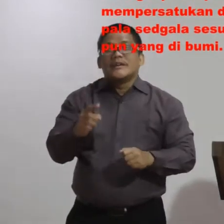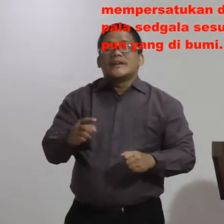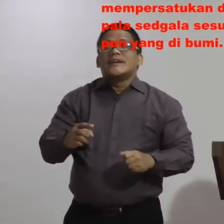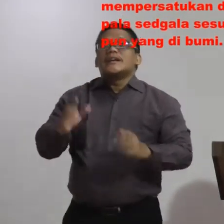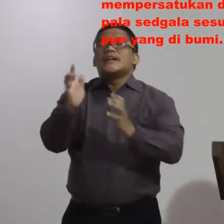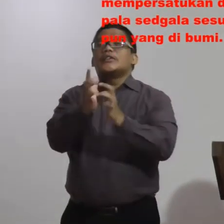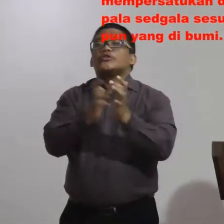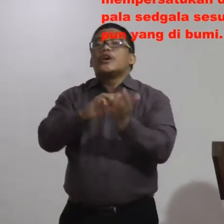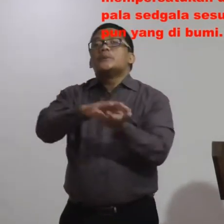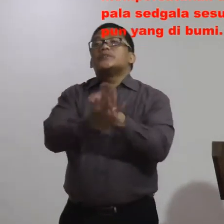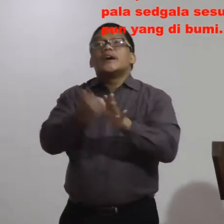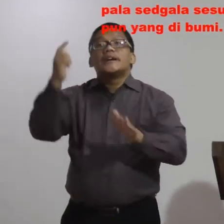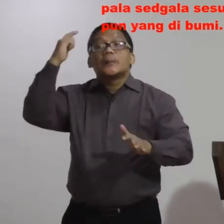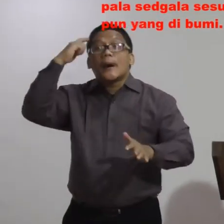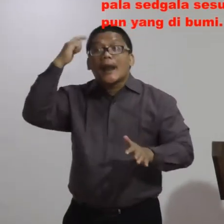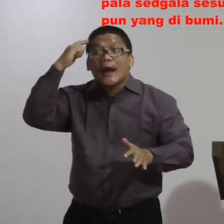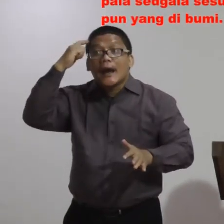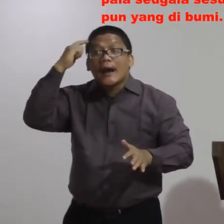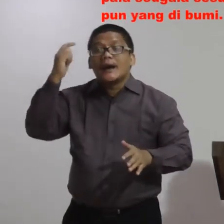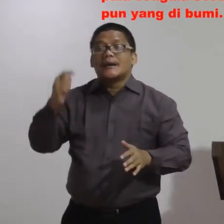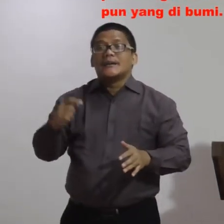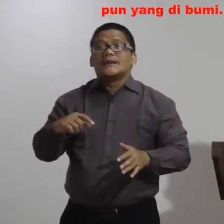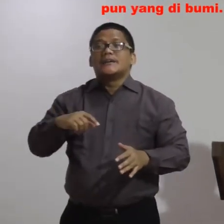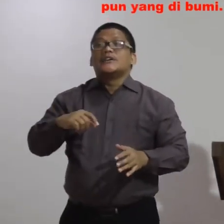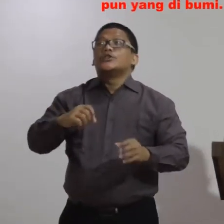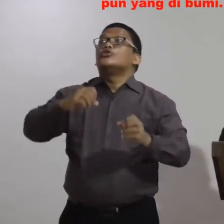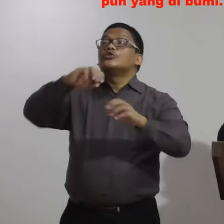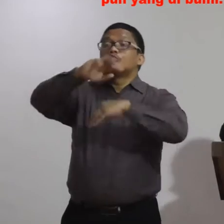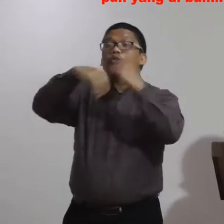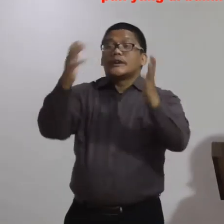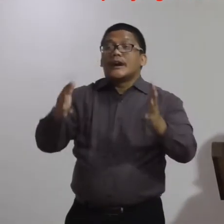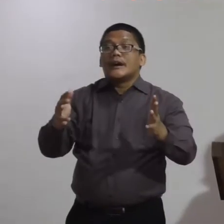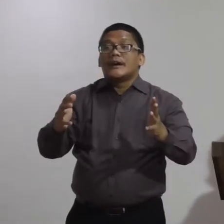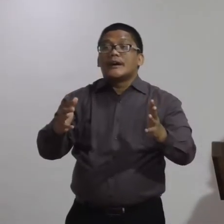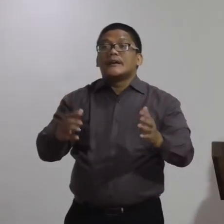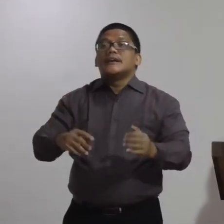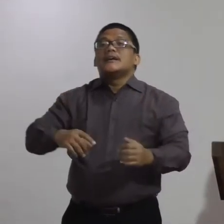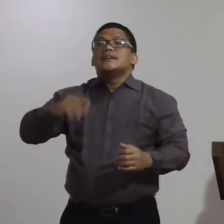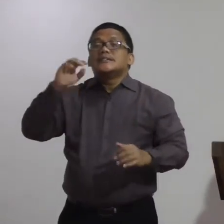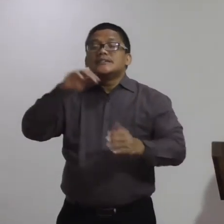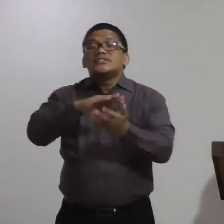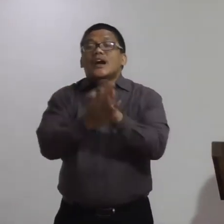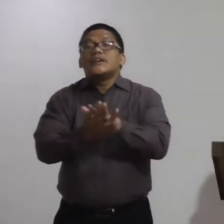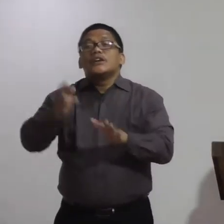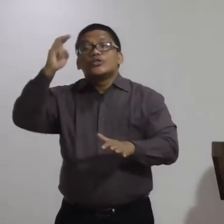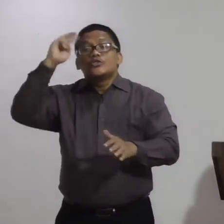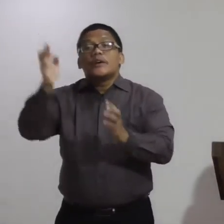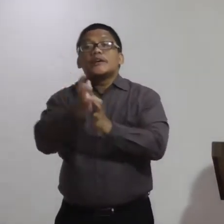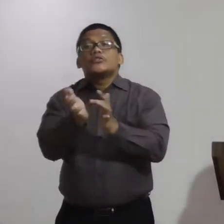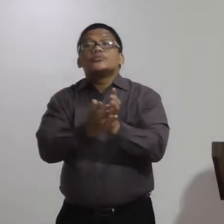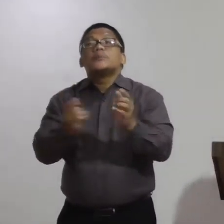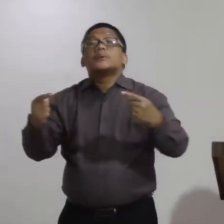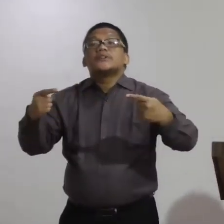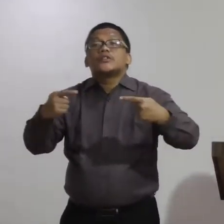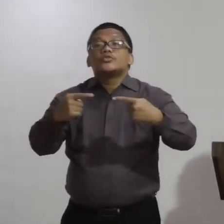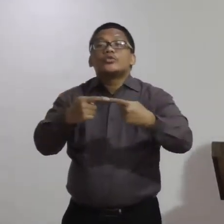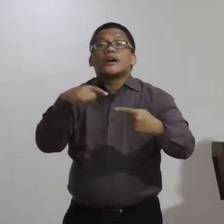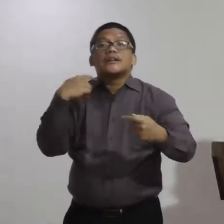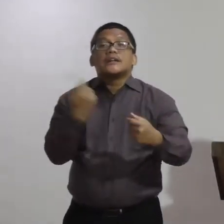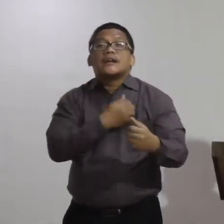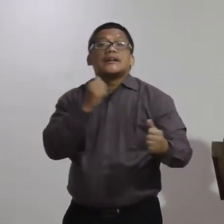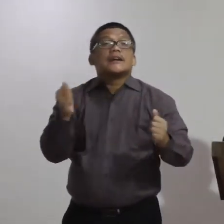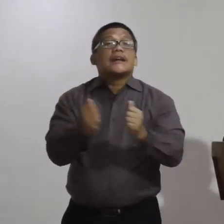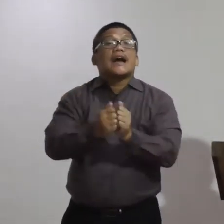kepala segala sesuatu, baik yang di surga maupun yang di bumi. Jadi dia mempersatukan kita dengan